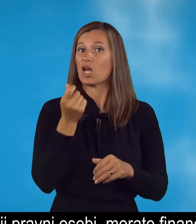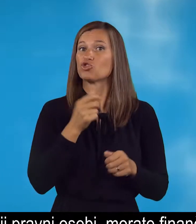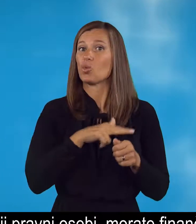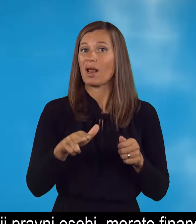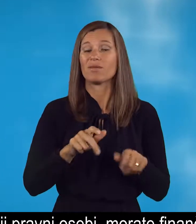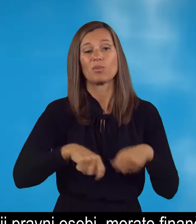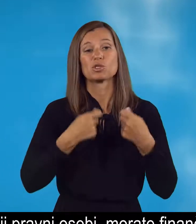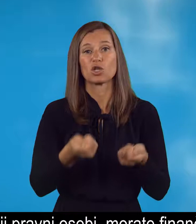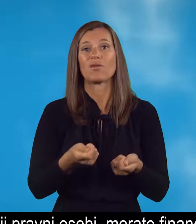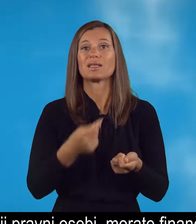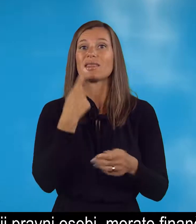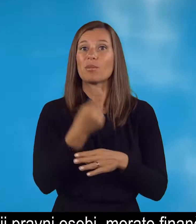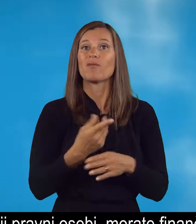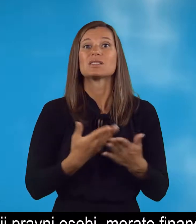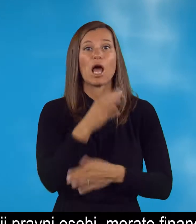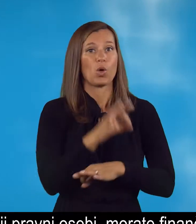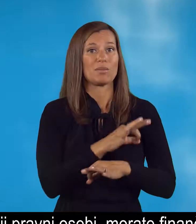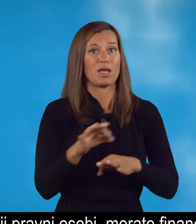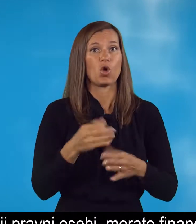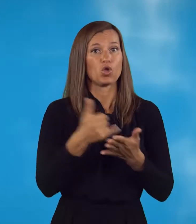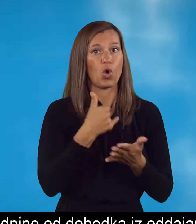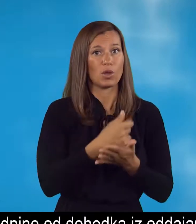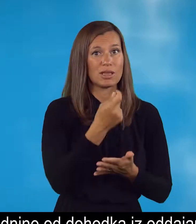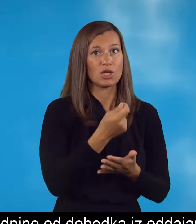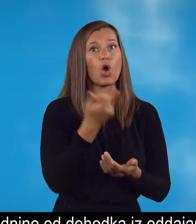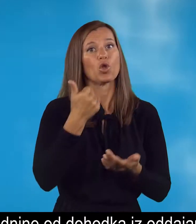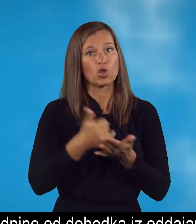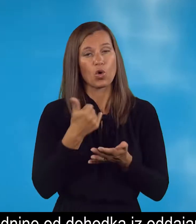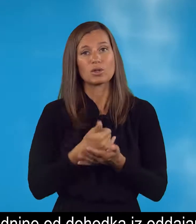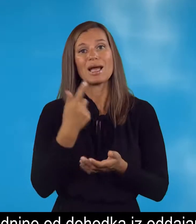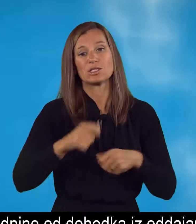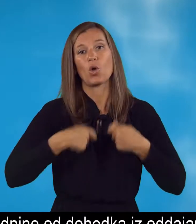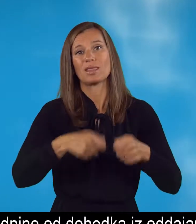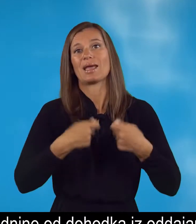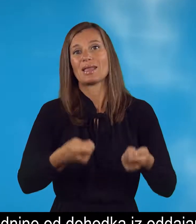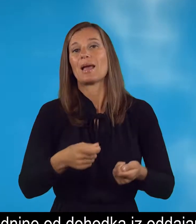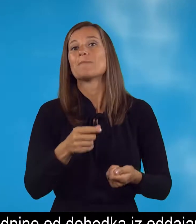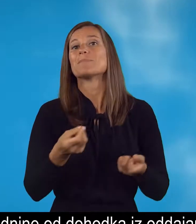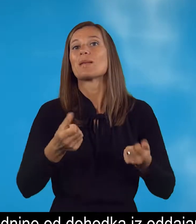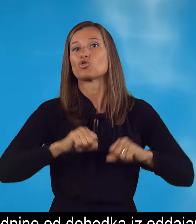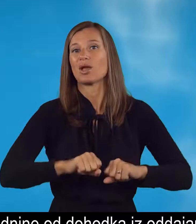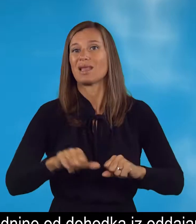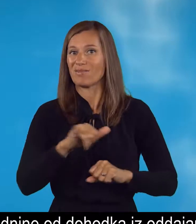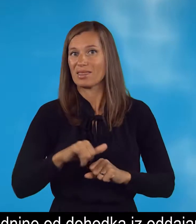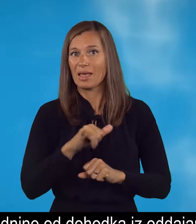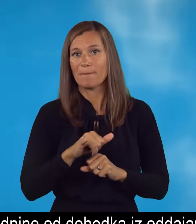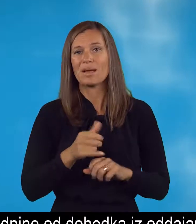upravi posredovati napoved za odmero dohodnine od dohodka iz oddajanja premoženja v najem, najpozneje